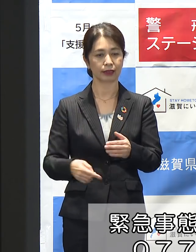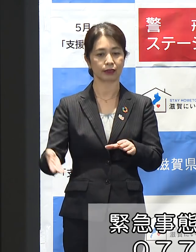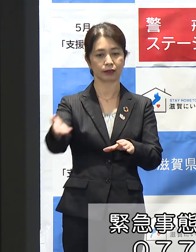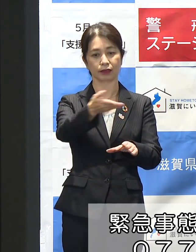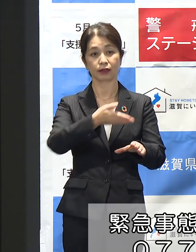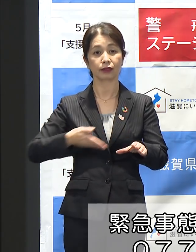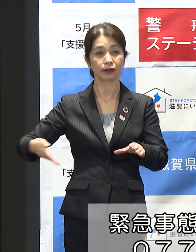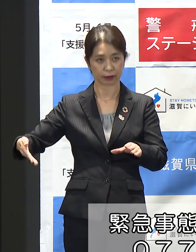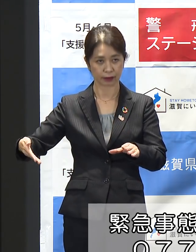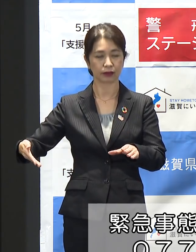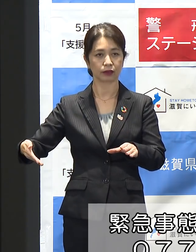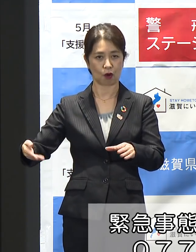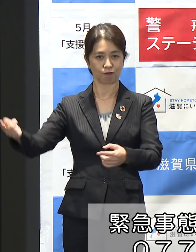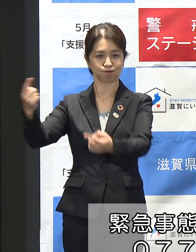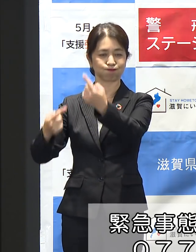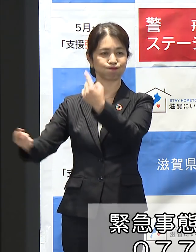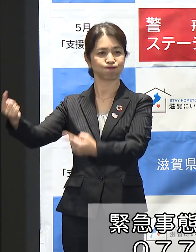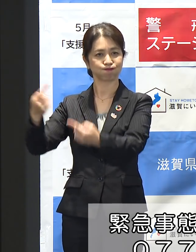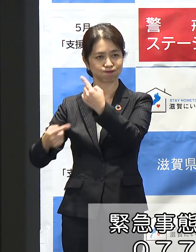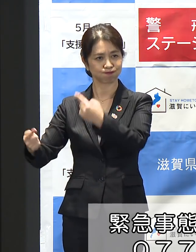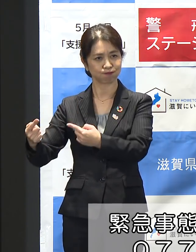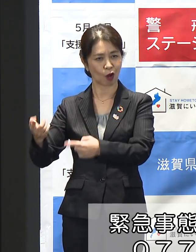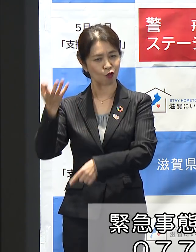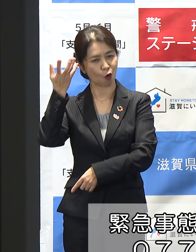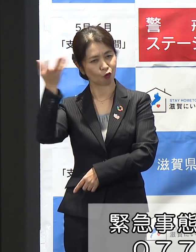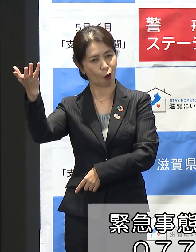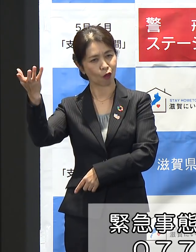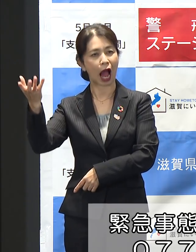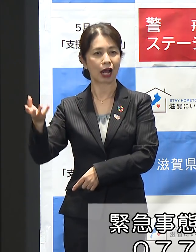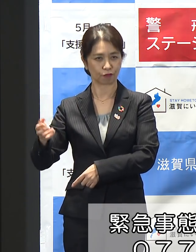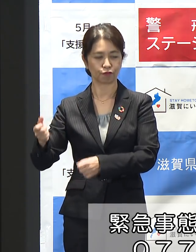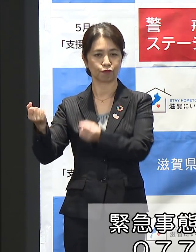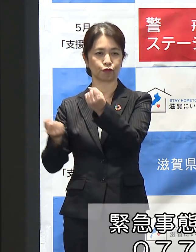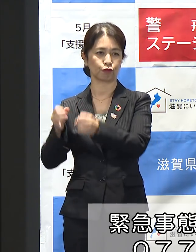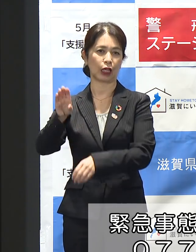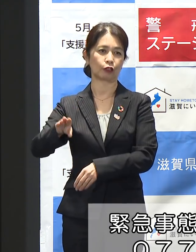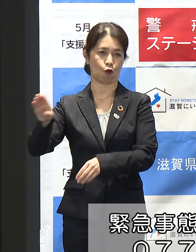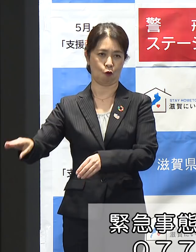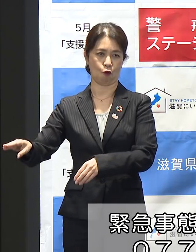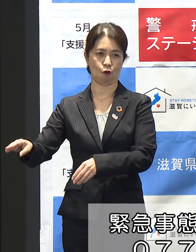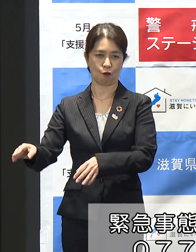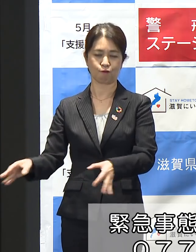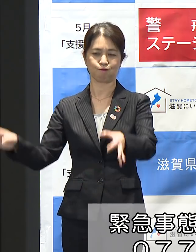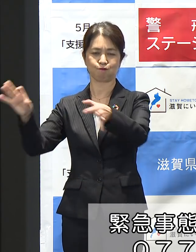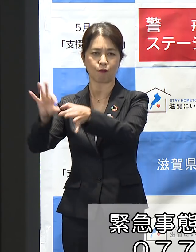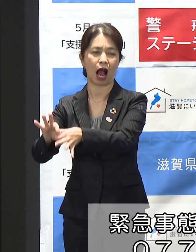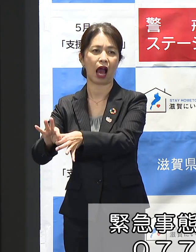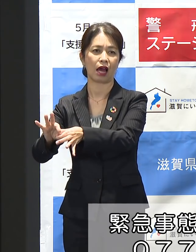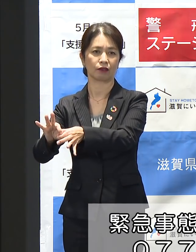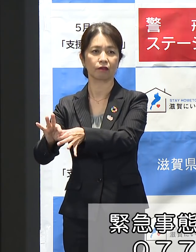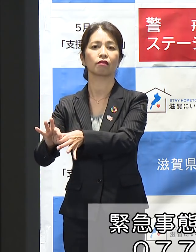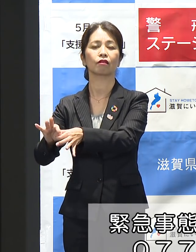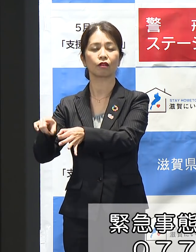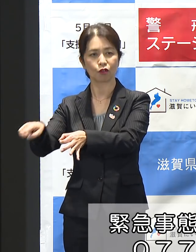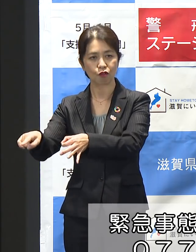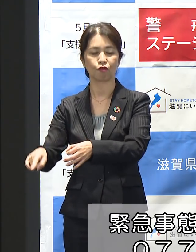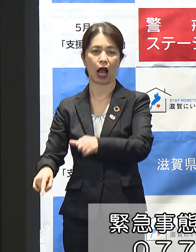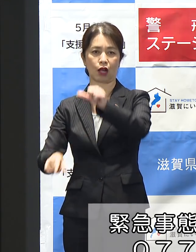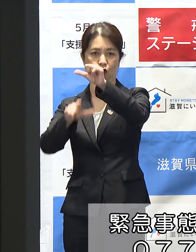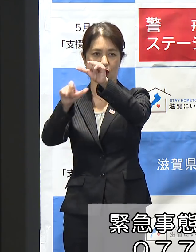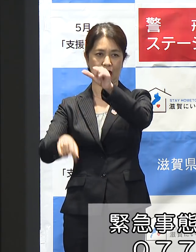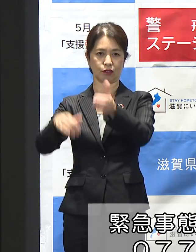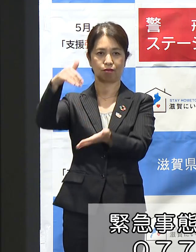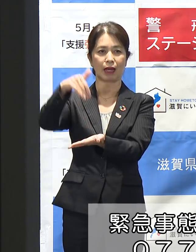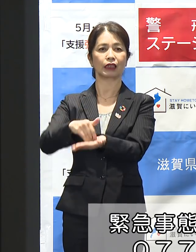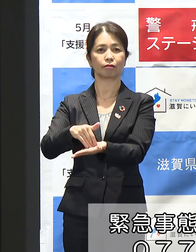畔、琵琶湖岸の駐車場の閉鎖等の対策は引き続き5月31日まで